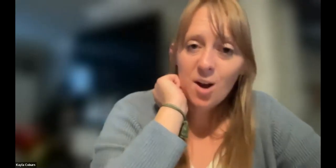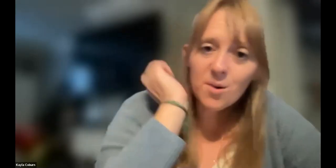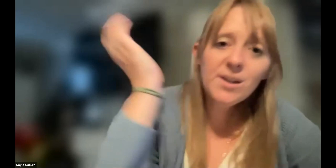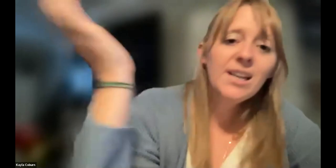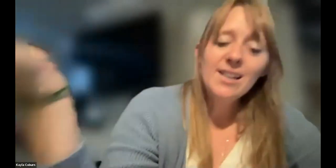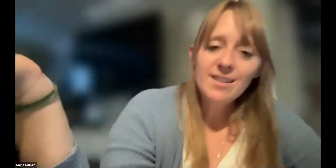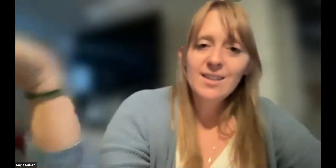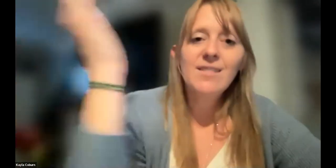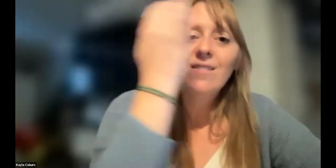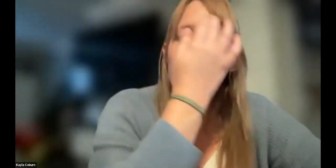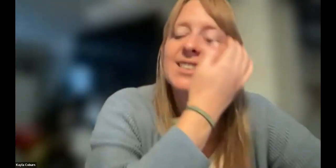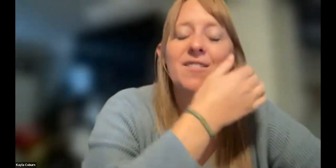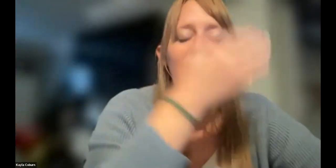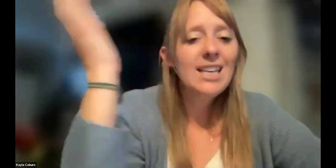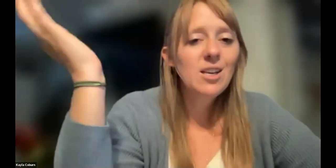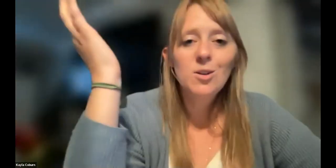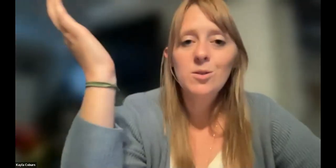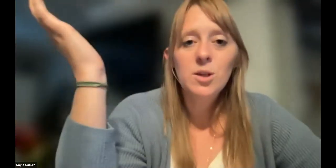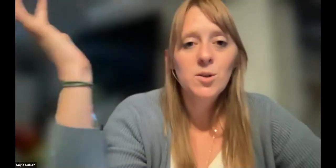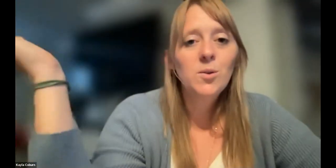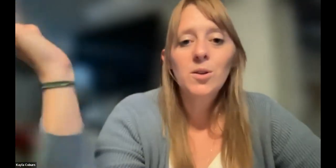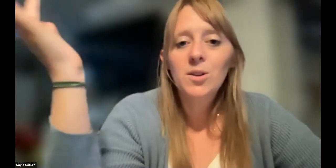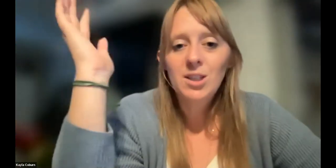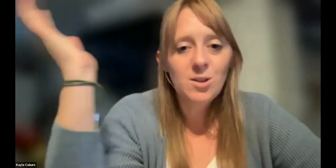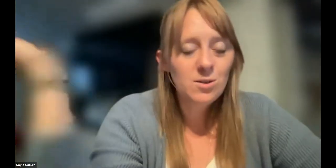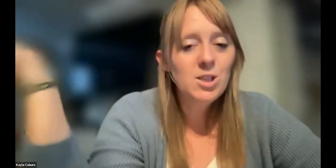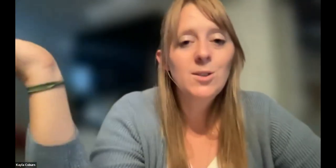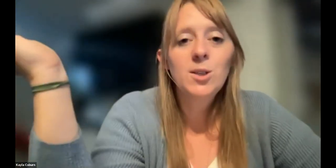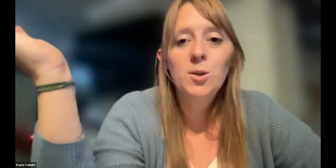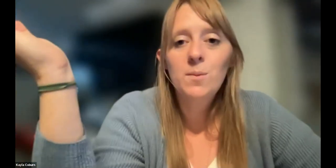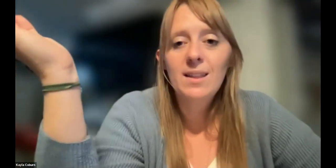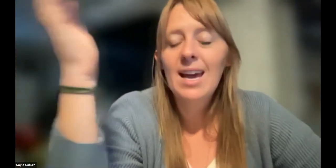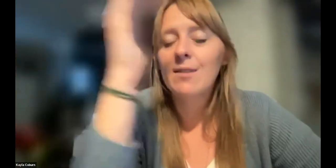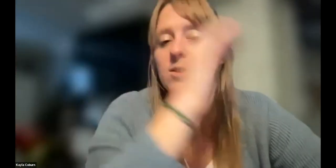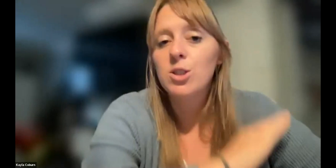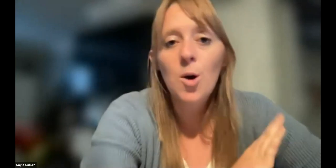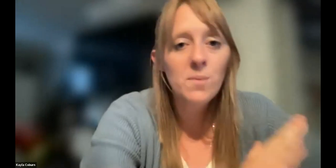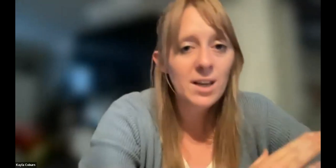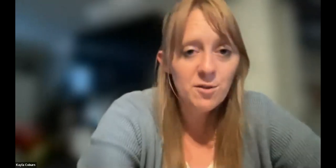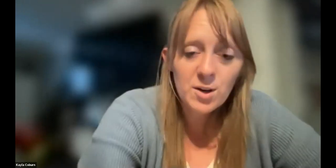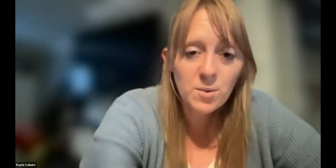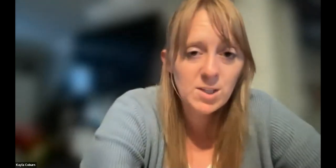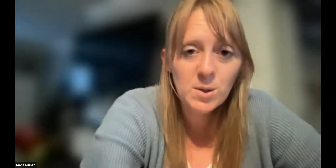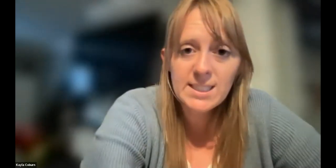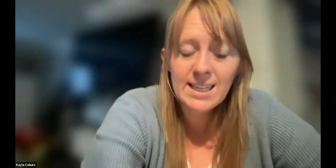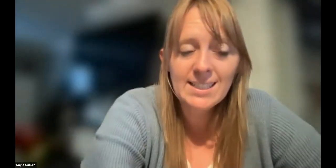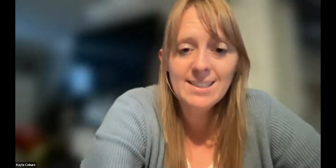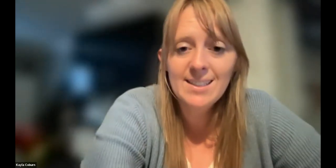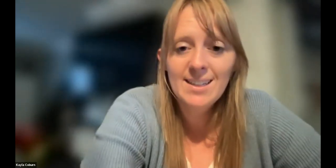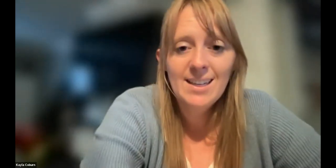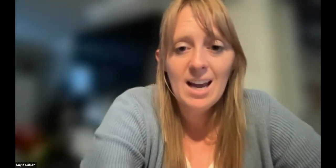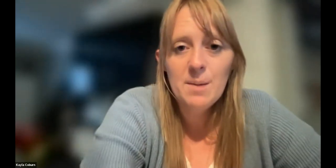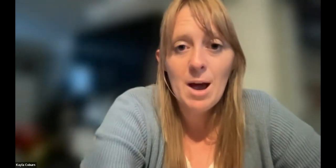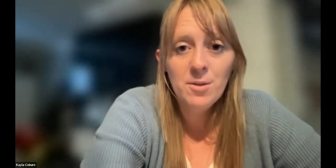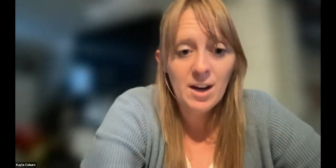Yeah, so definitely use Google, use YouTube. They have so many free